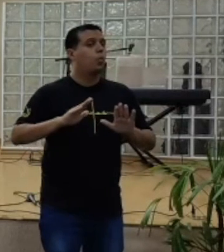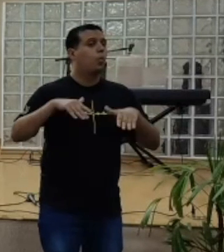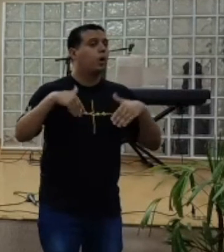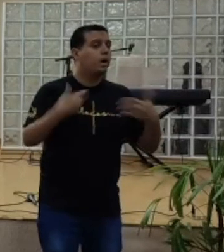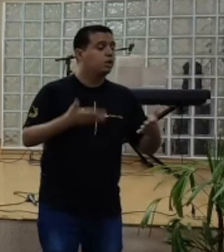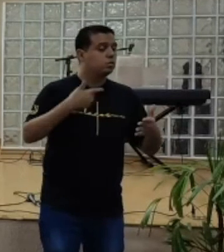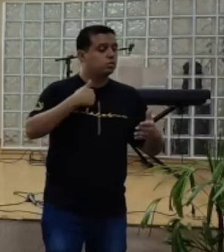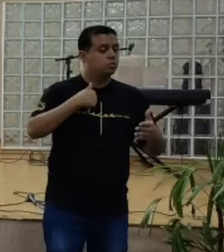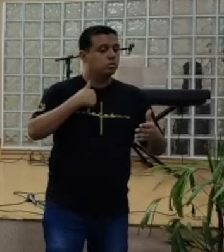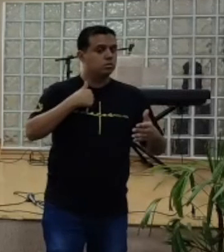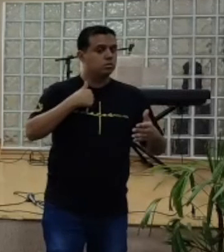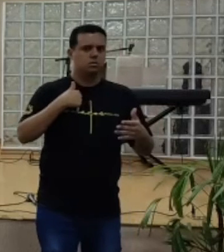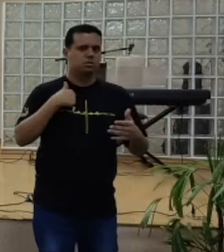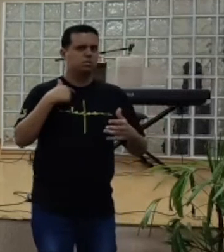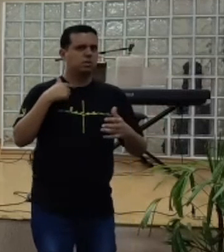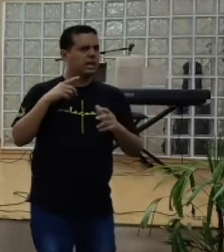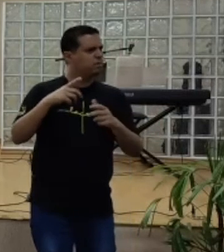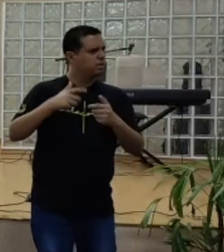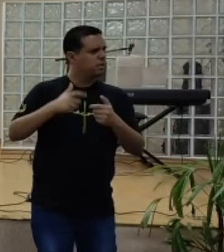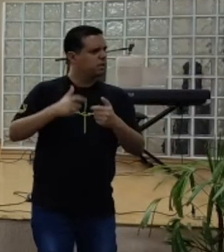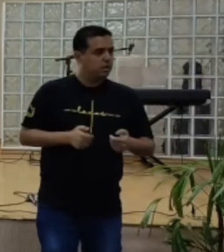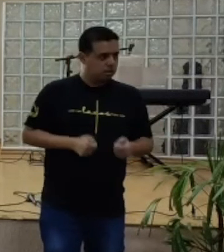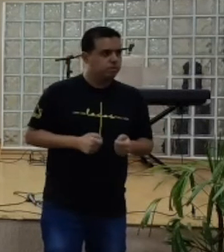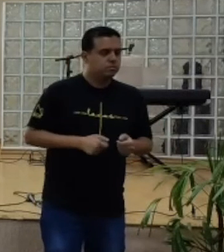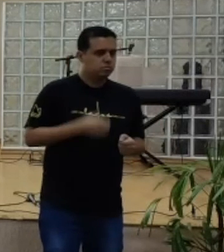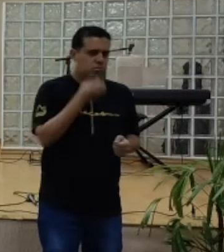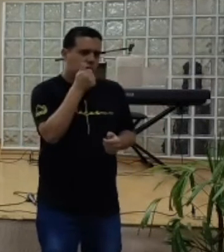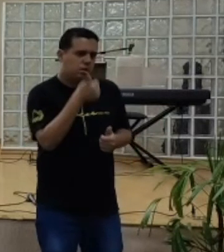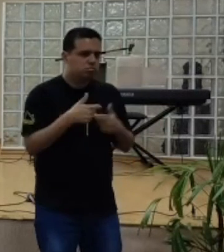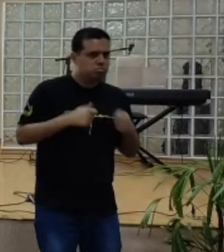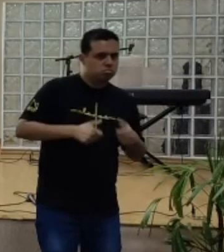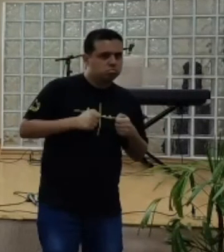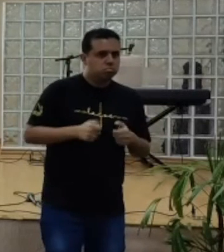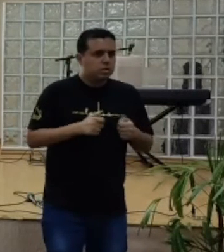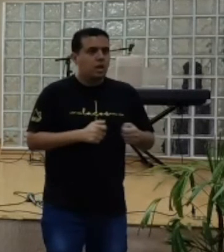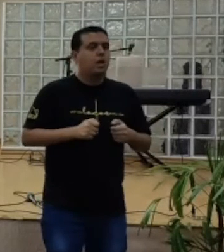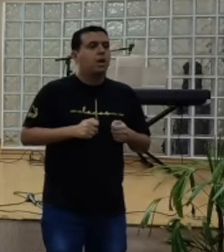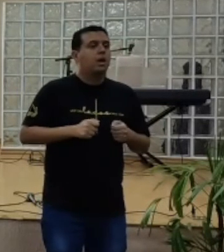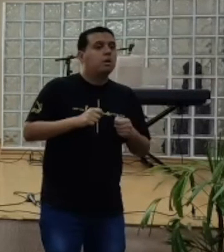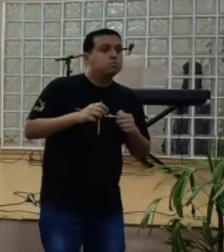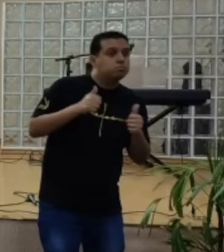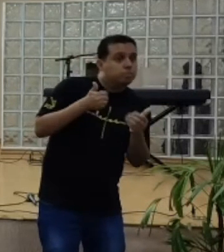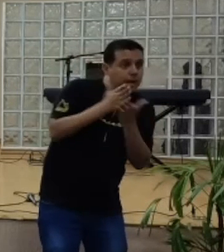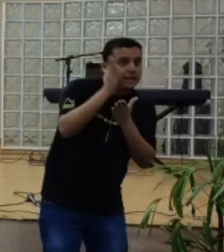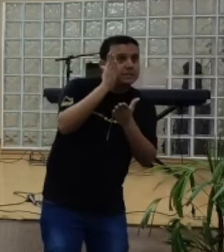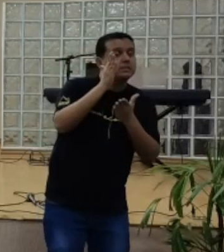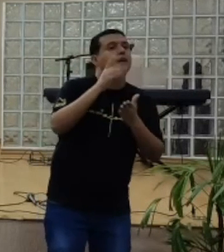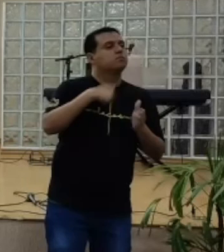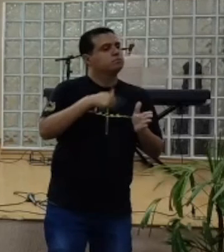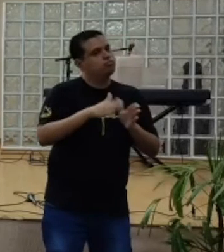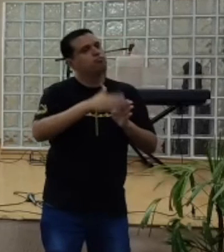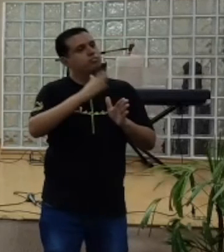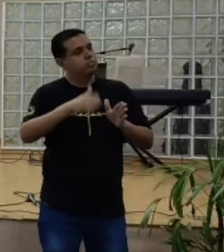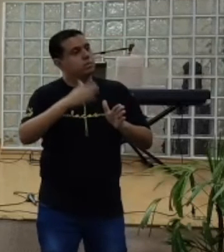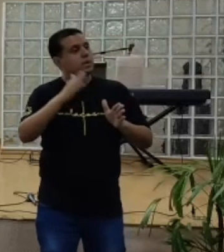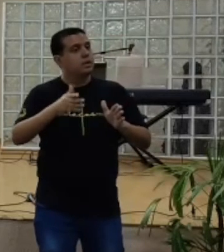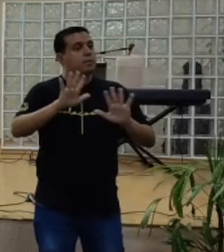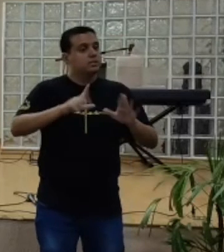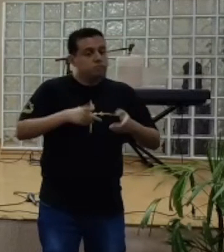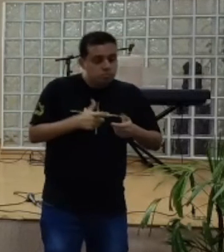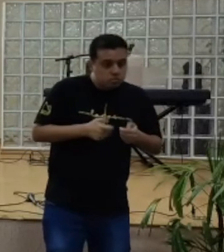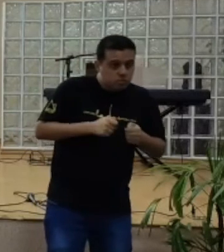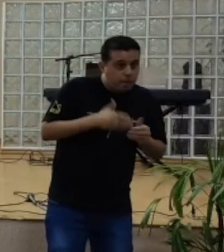descubro que cada vez que eu vou bem numa fase, eu passo de fase. E que cada vez que eu passo de fase, o jogo fica